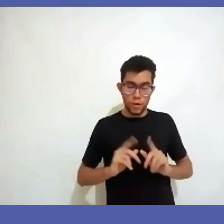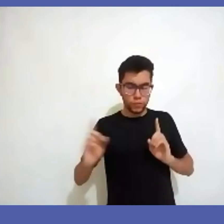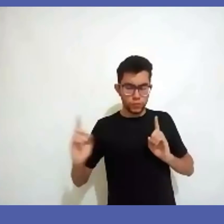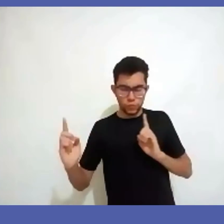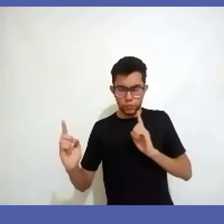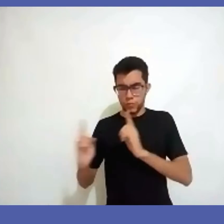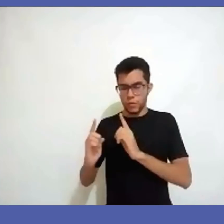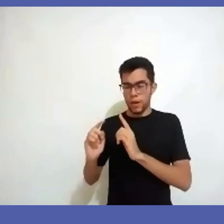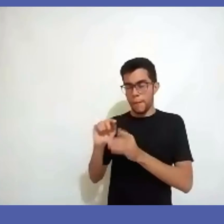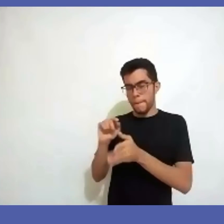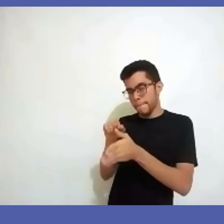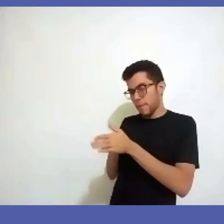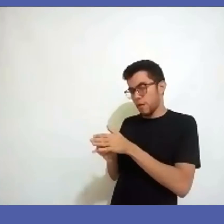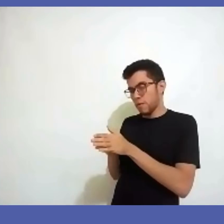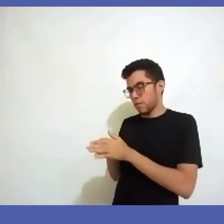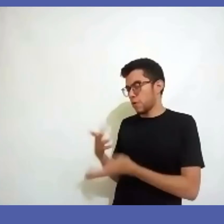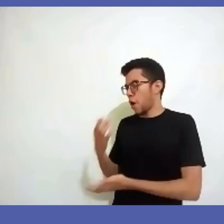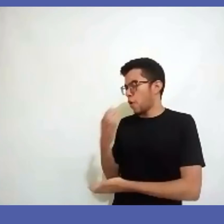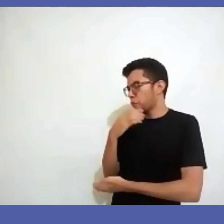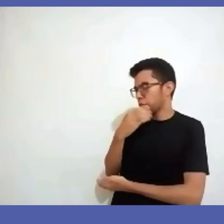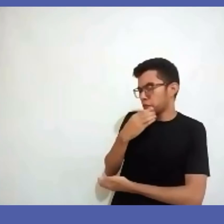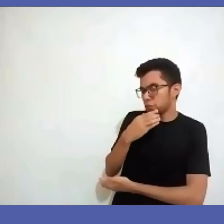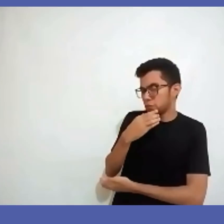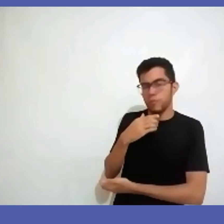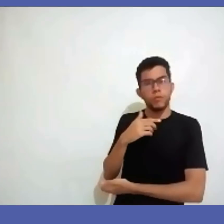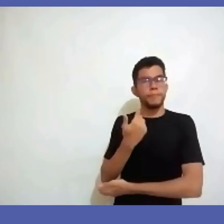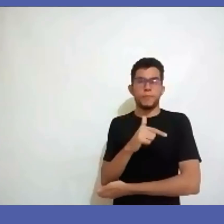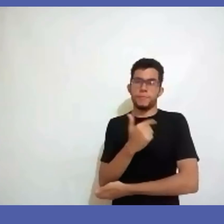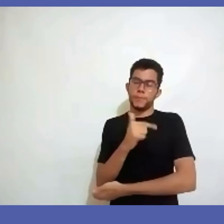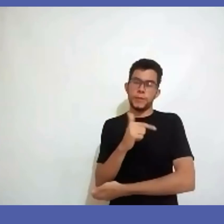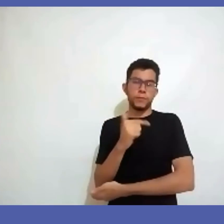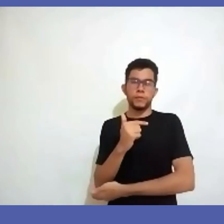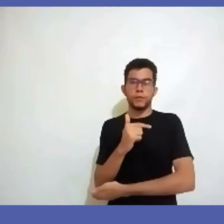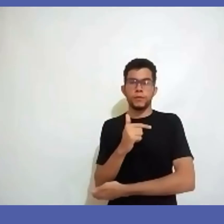e não havia fruto nenhum, né? E então foi